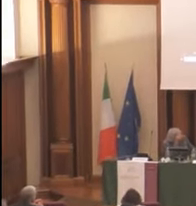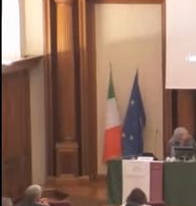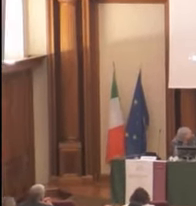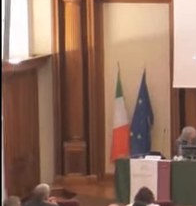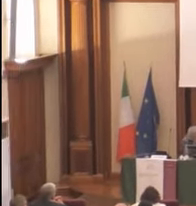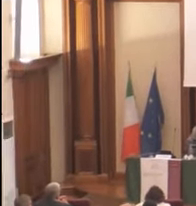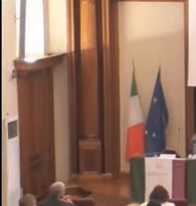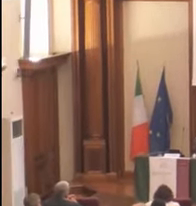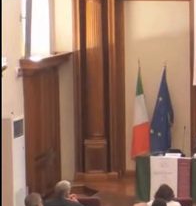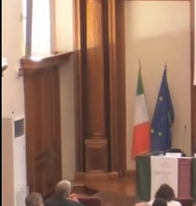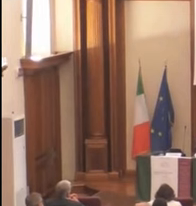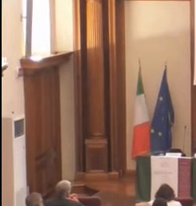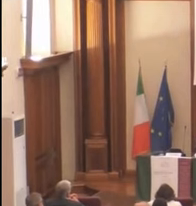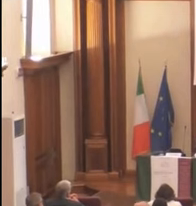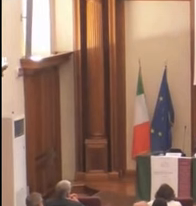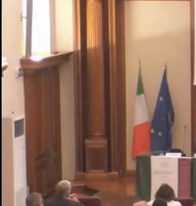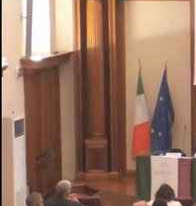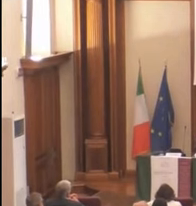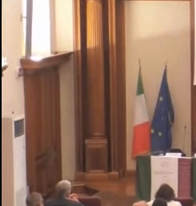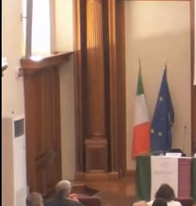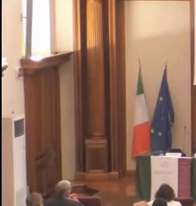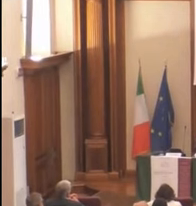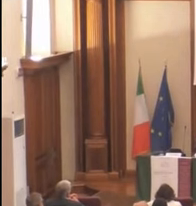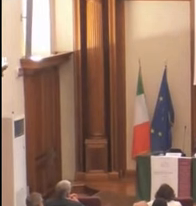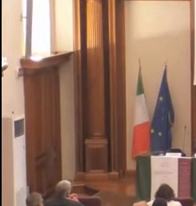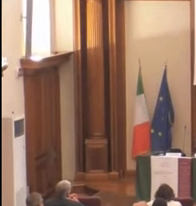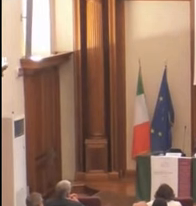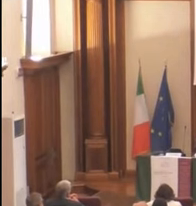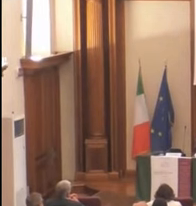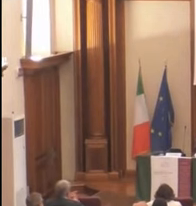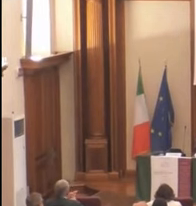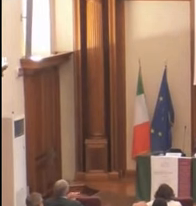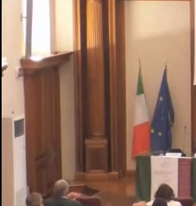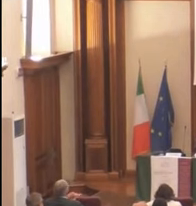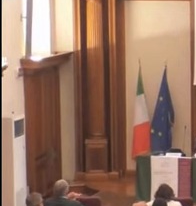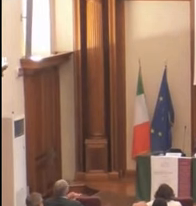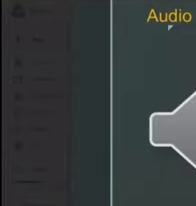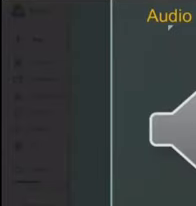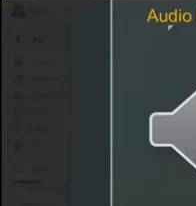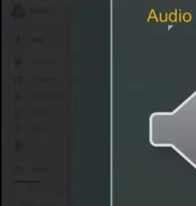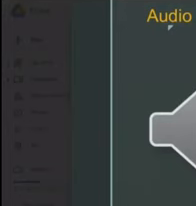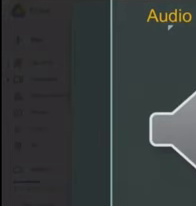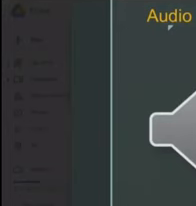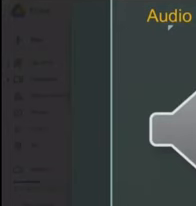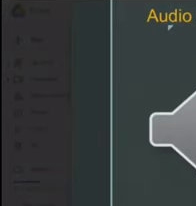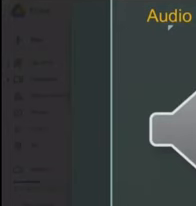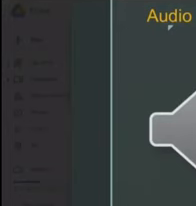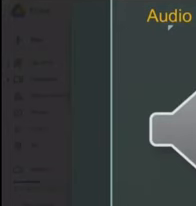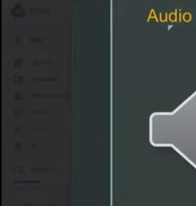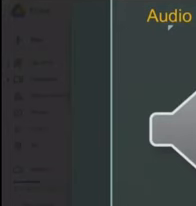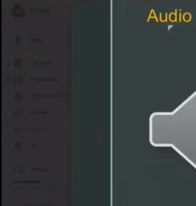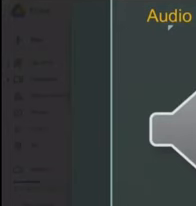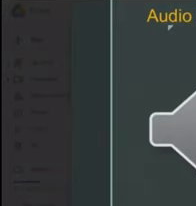a la Fiscalía, me quiso meter preso. Y Carvalho me dice que merezco un desagravio porque no me escondí como lo están